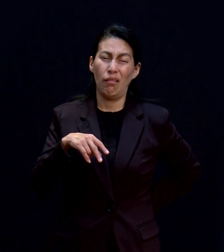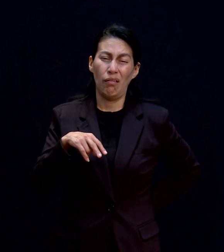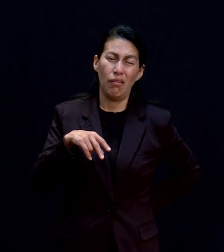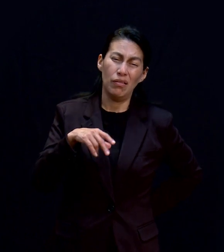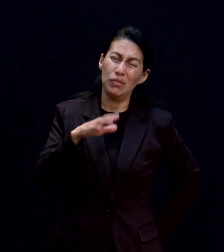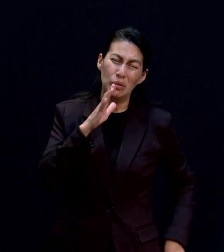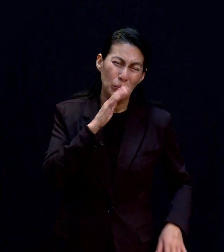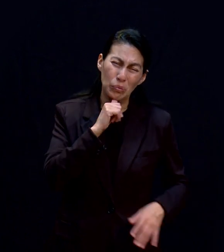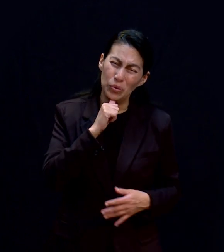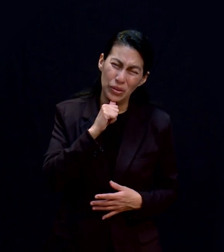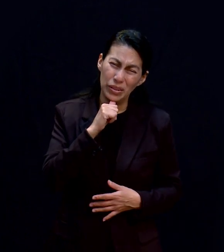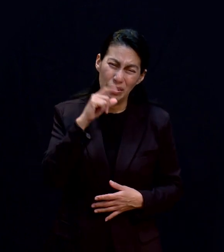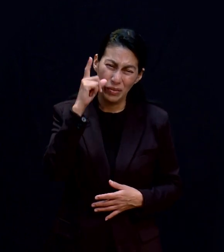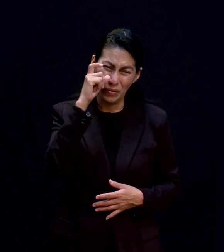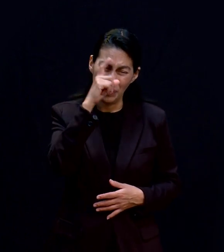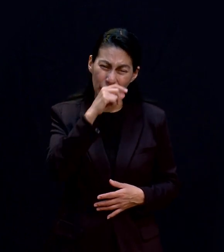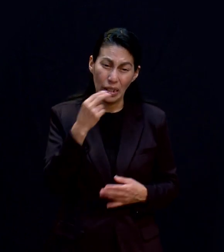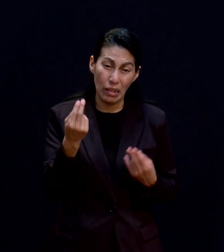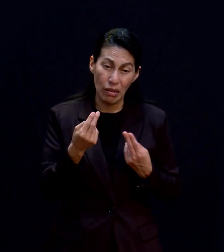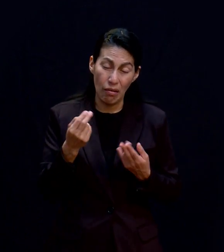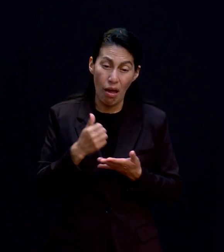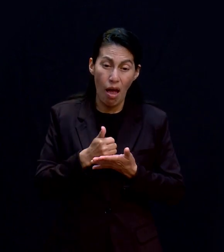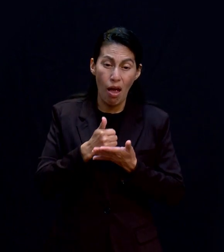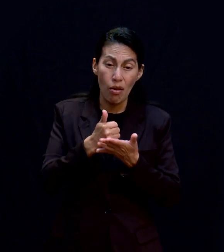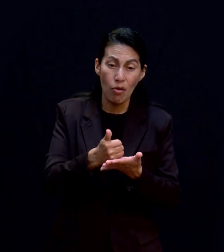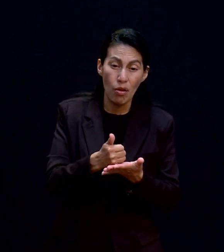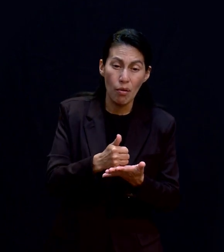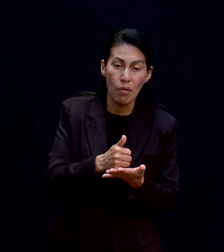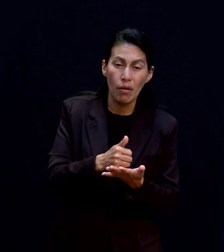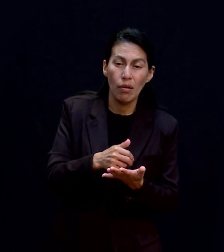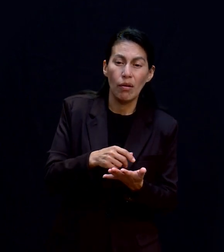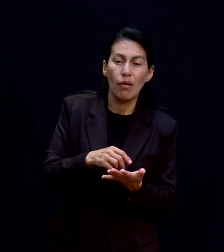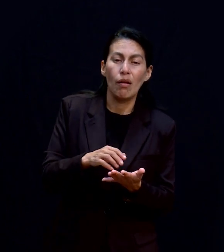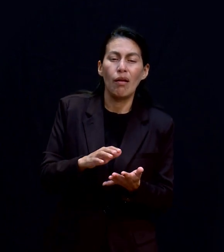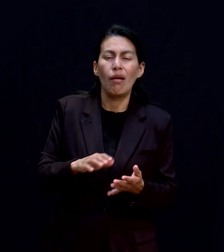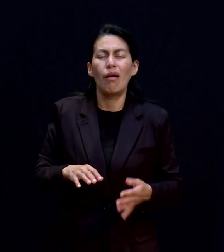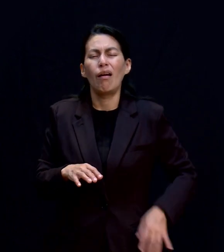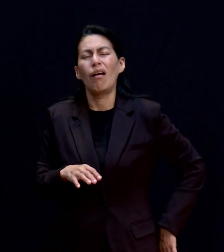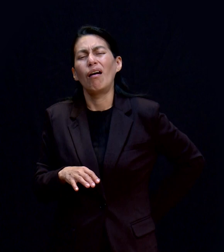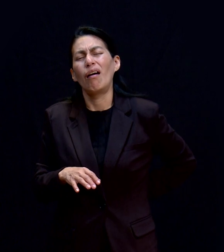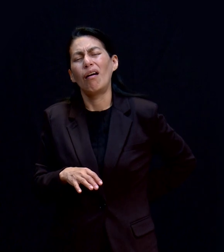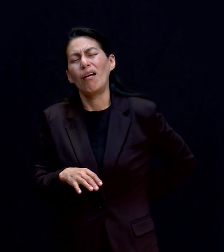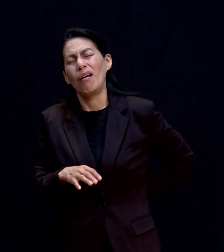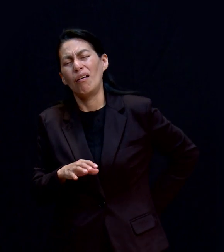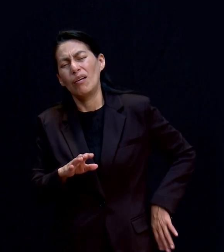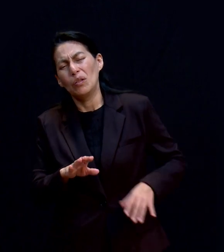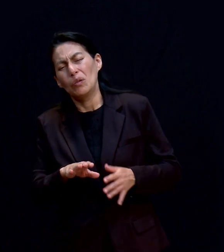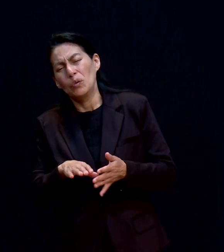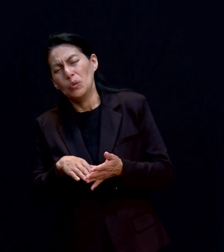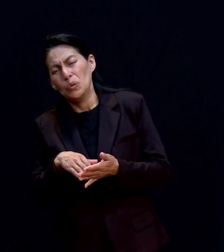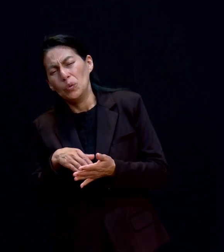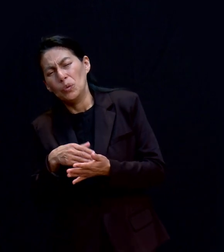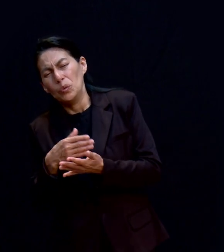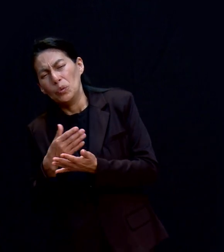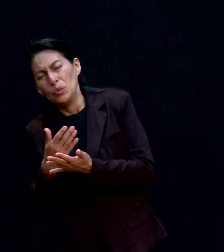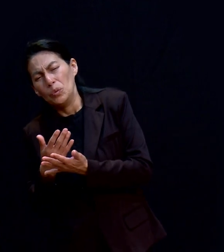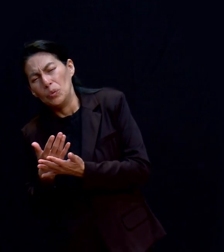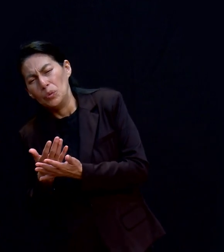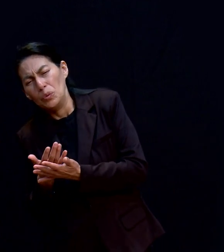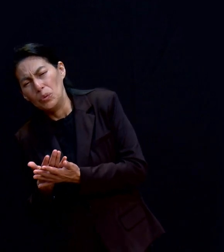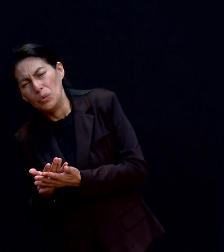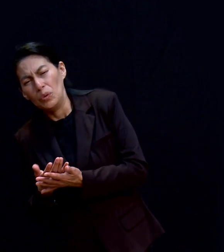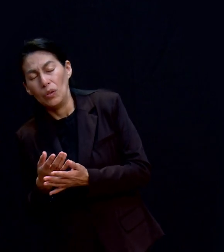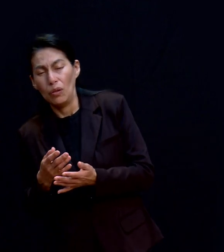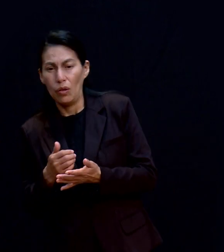y no podía caminar tenían que ayudarla para acostarse para todo lo que